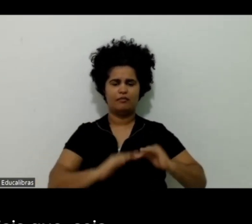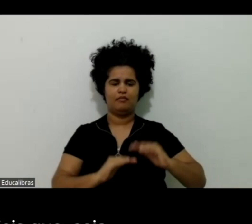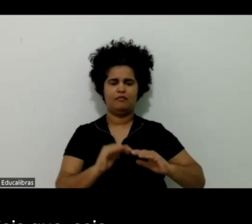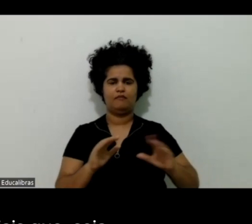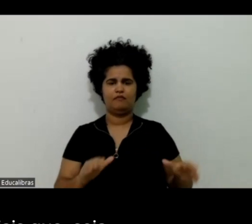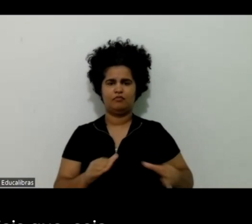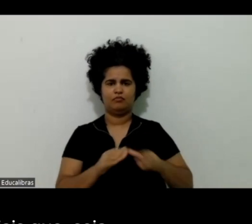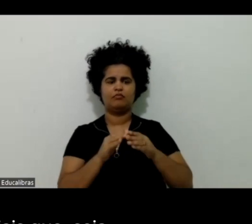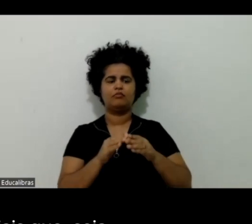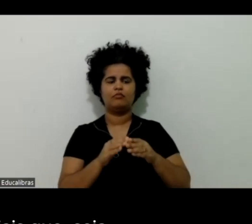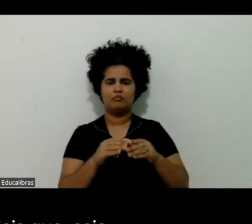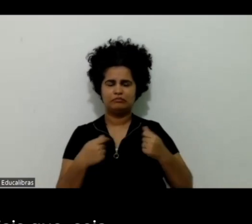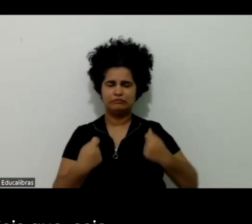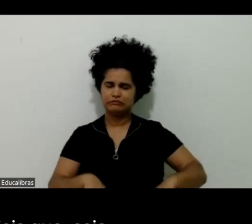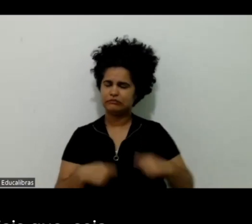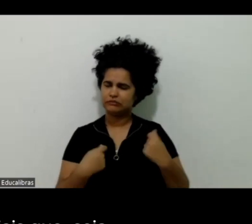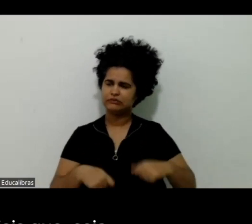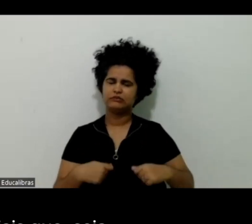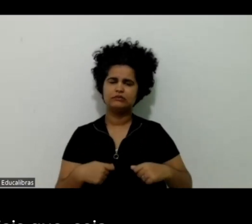assistentes sociais,